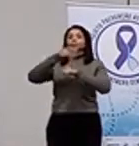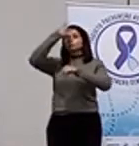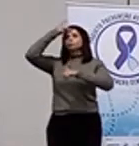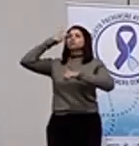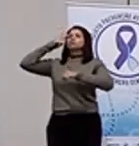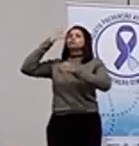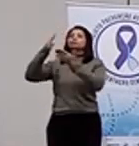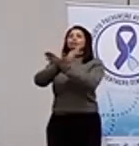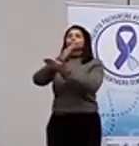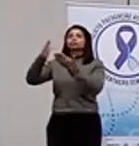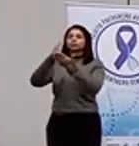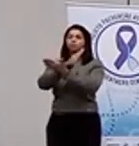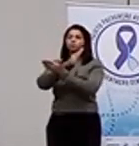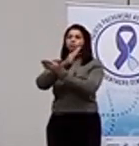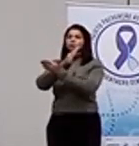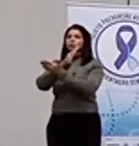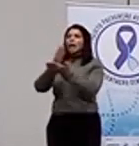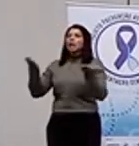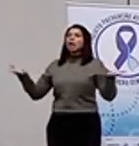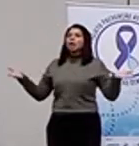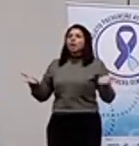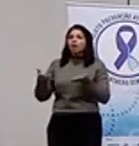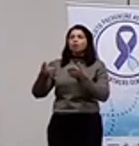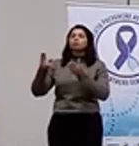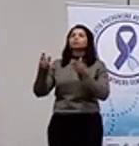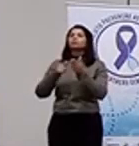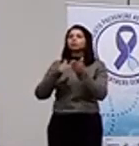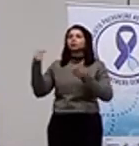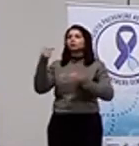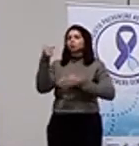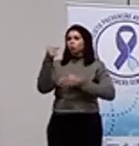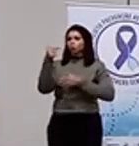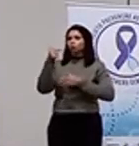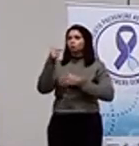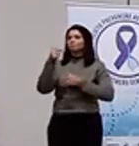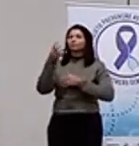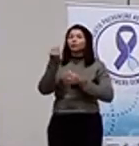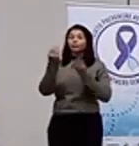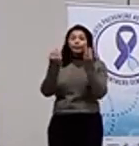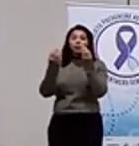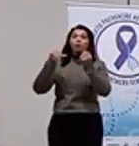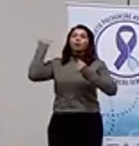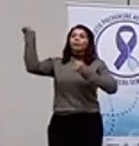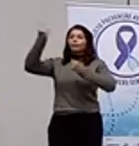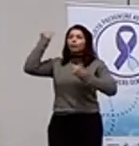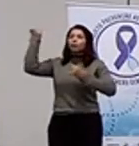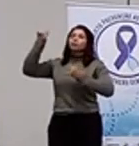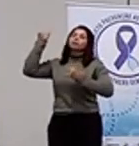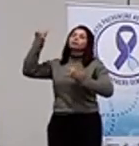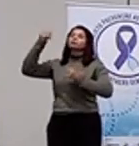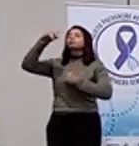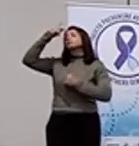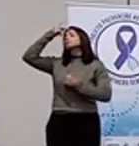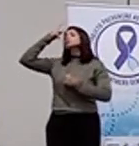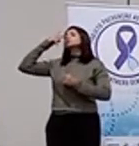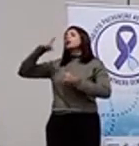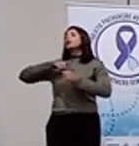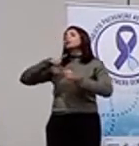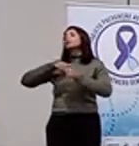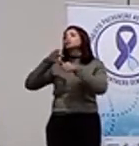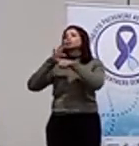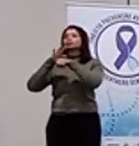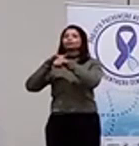variável. Agora, a fase 2, que é a fase muito importante, é aquela que você vai testar em pessoas que têm a doença, para saber se